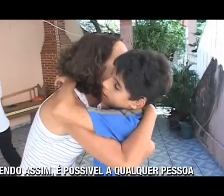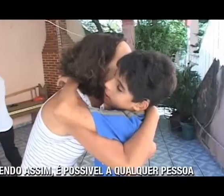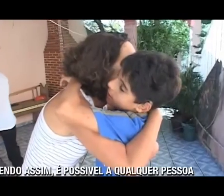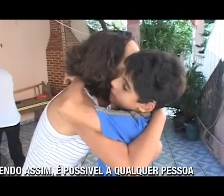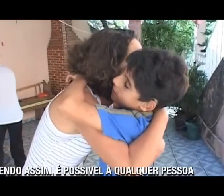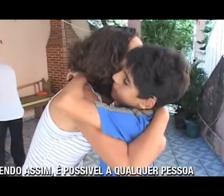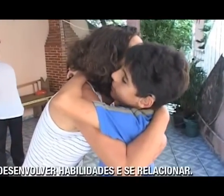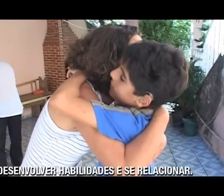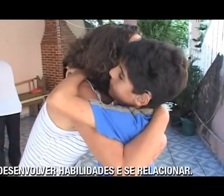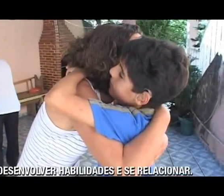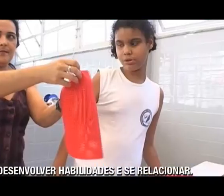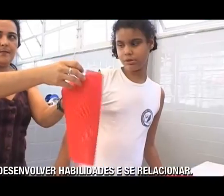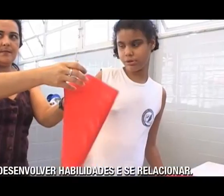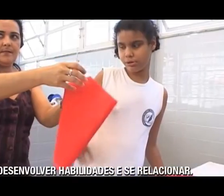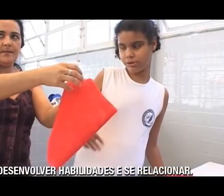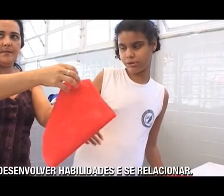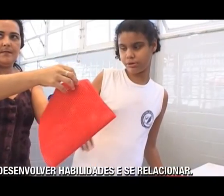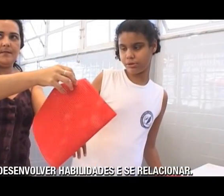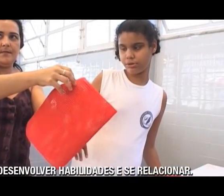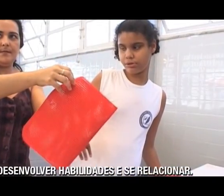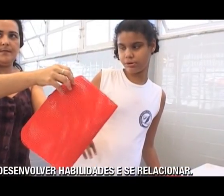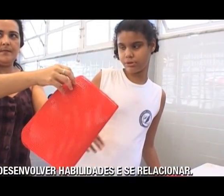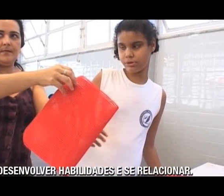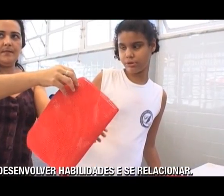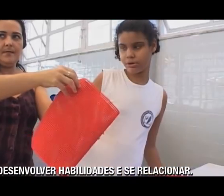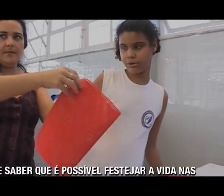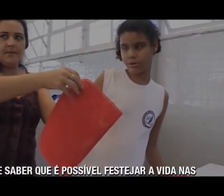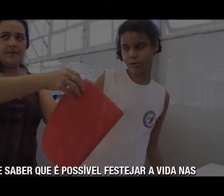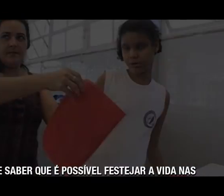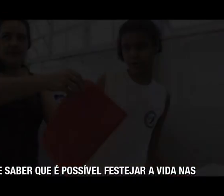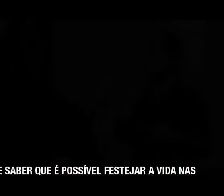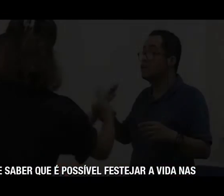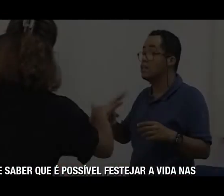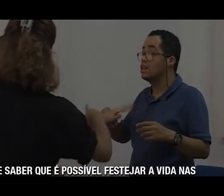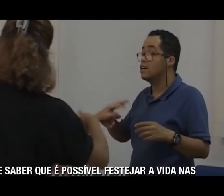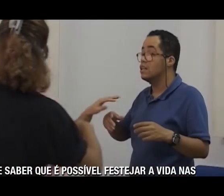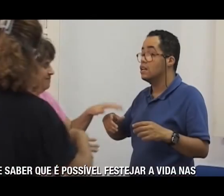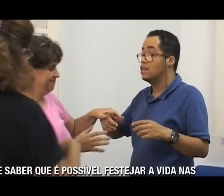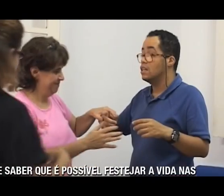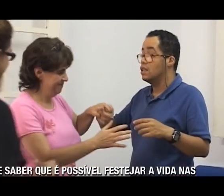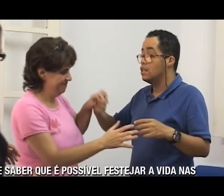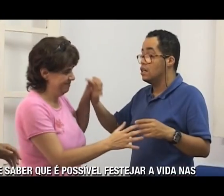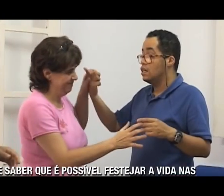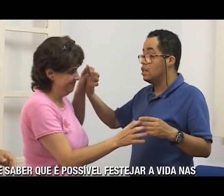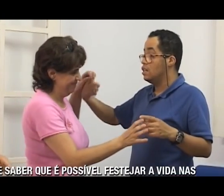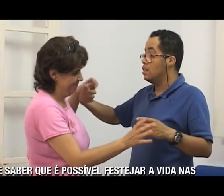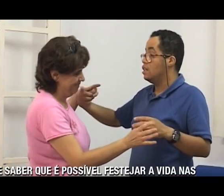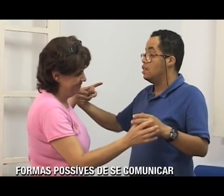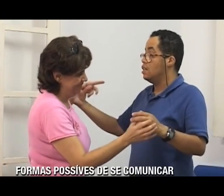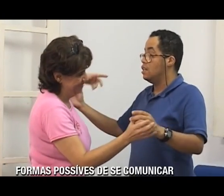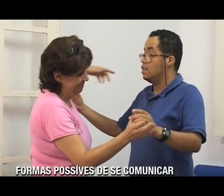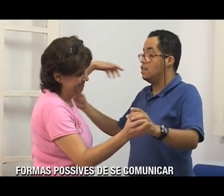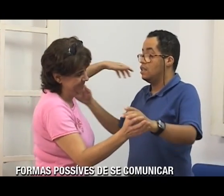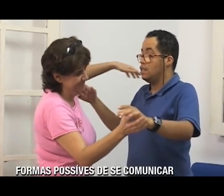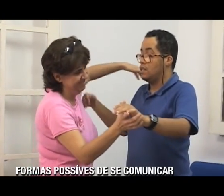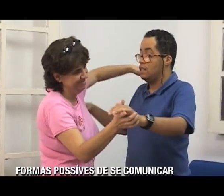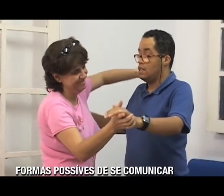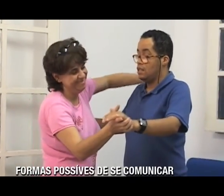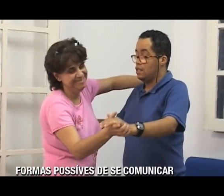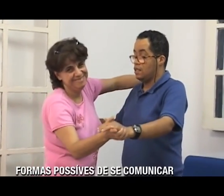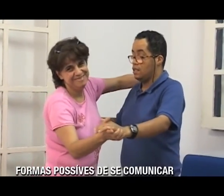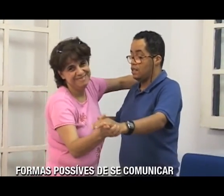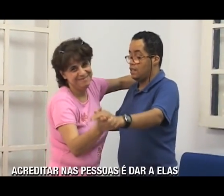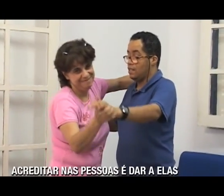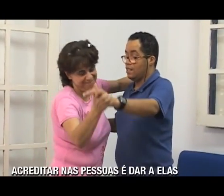possível a qualquer pessoa desenvolver habilidades e se relacionar, de saber que é possível festejar a vida nas formas possíveis